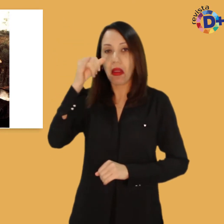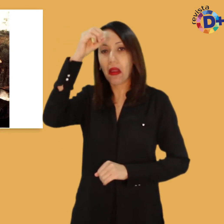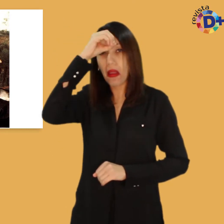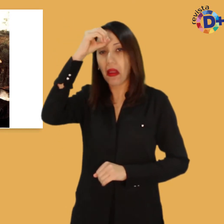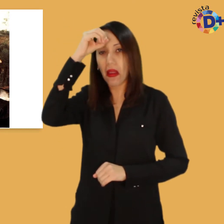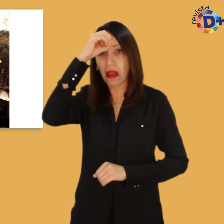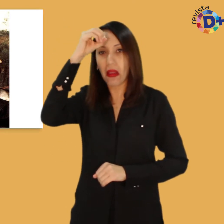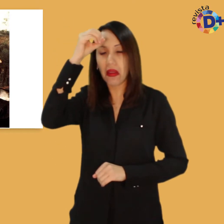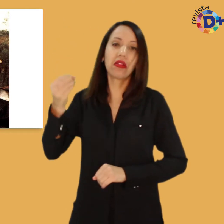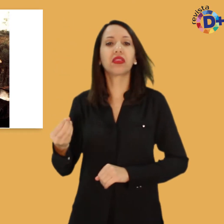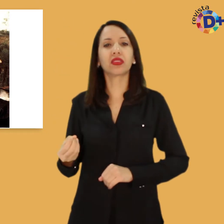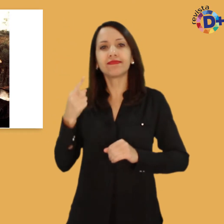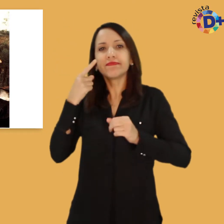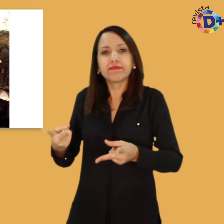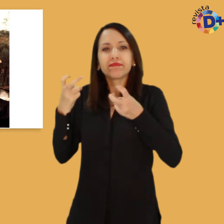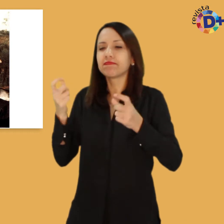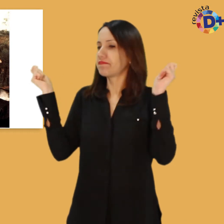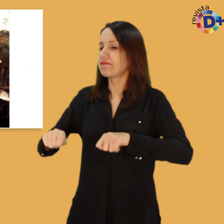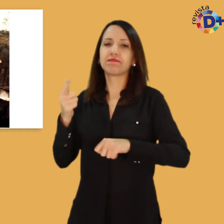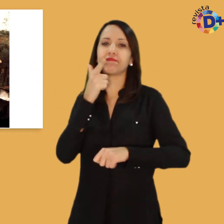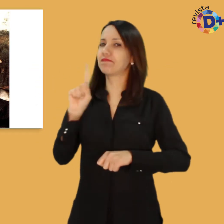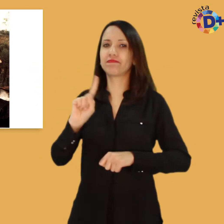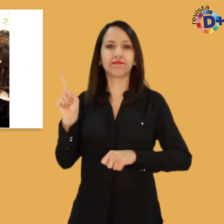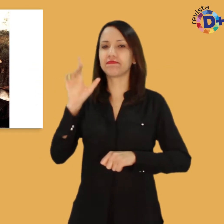idiotas, vistos como incapacitados para aprender.